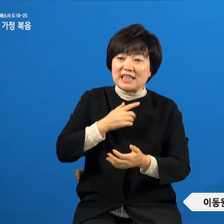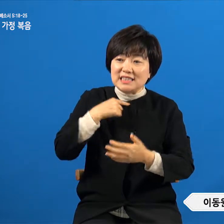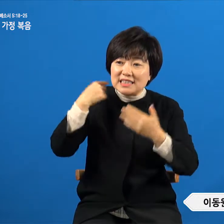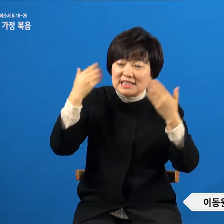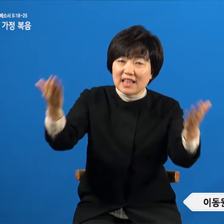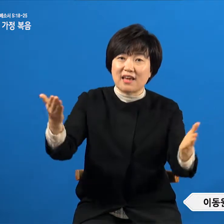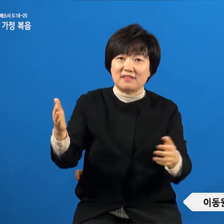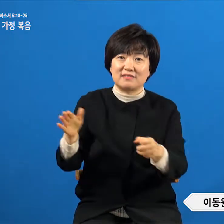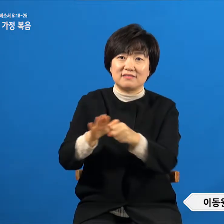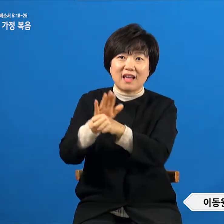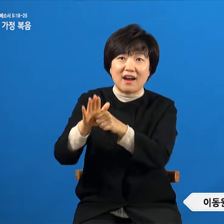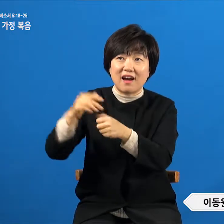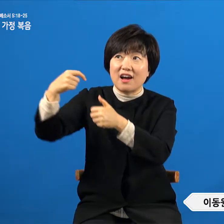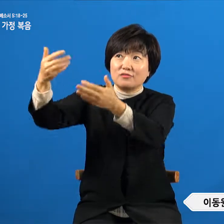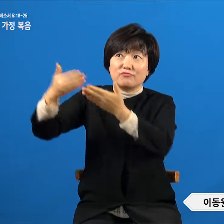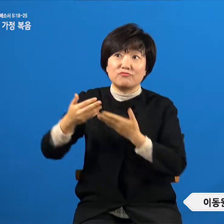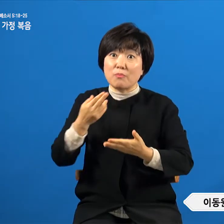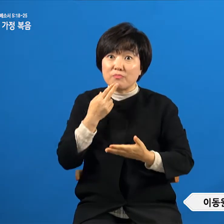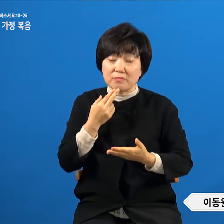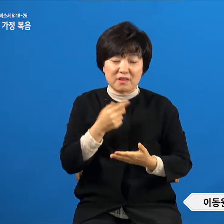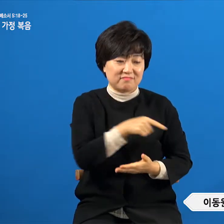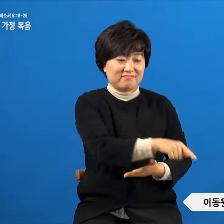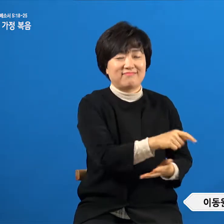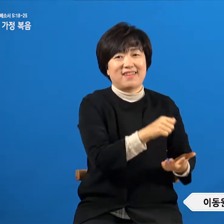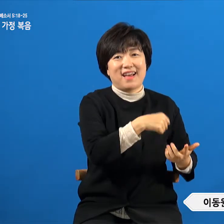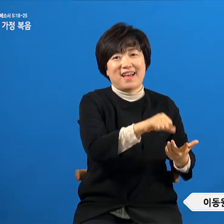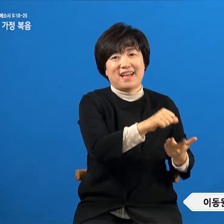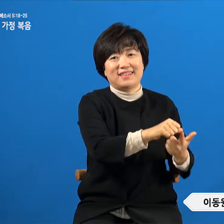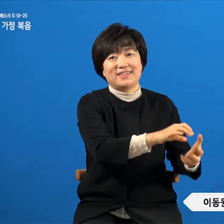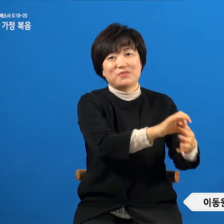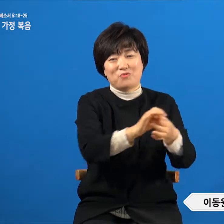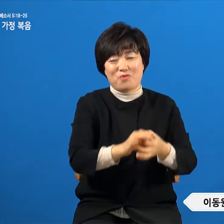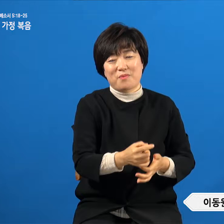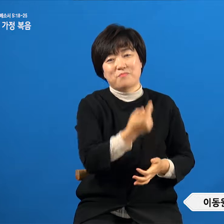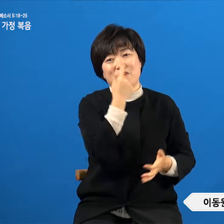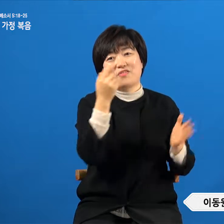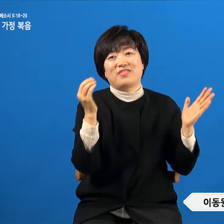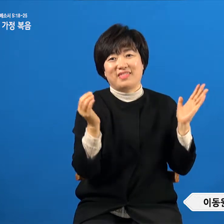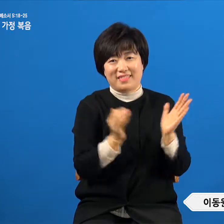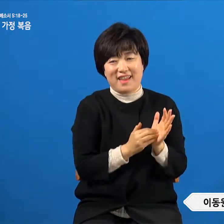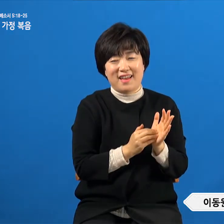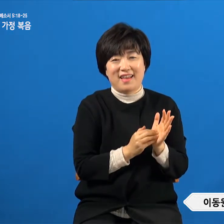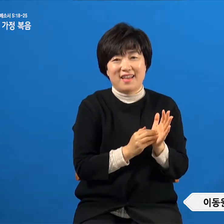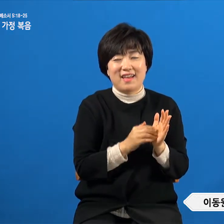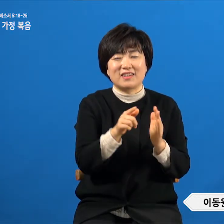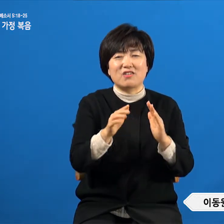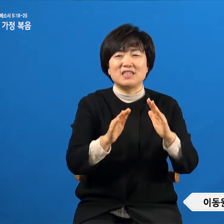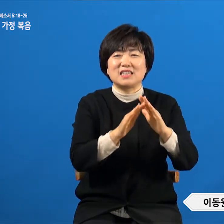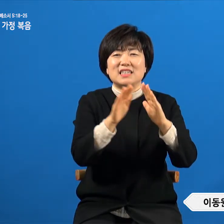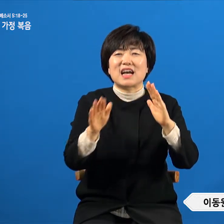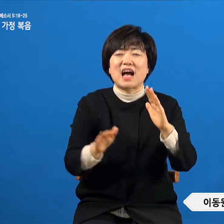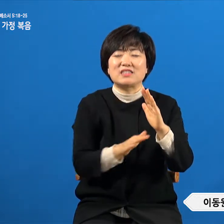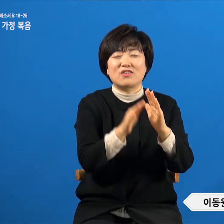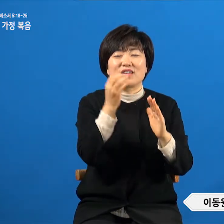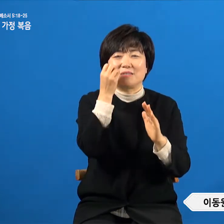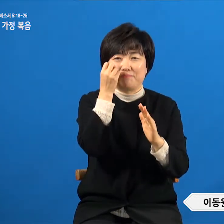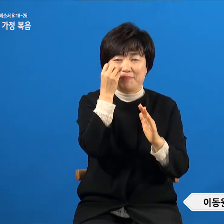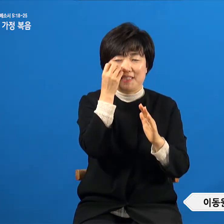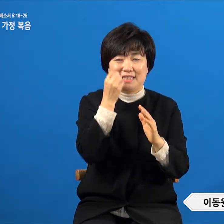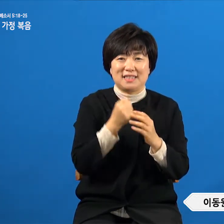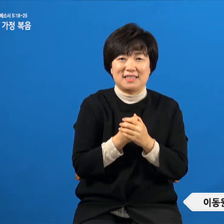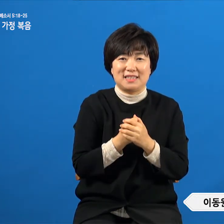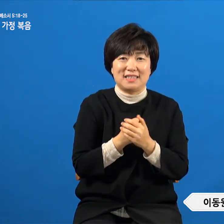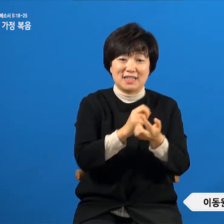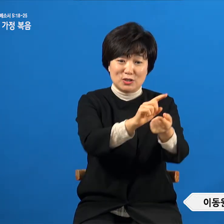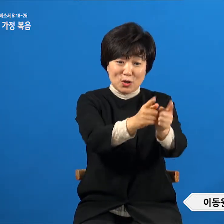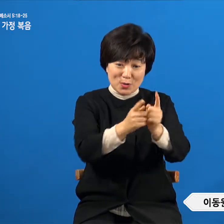희생의 진정한 가치를 우리는 배울 수가 있었다고. 이것이 바로 가정의 신비인 것입니다.